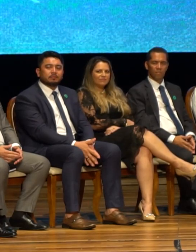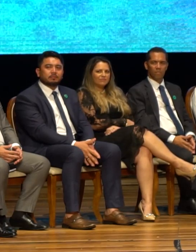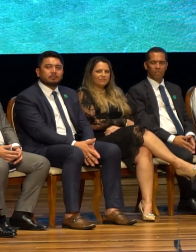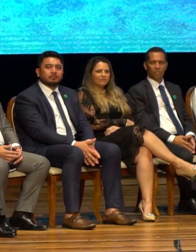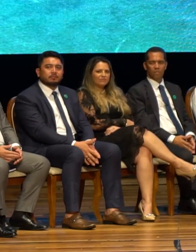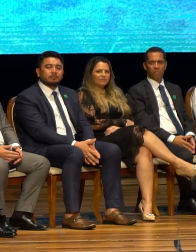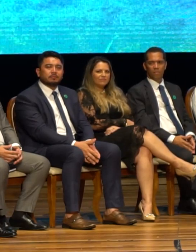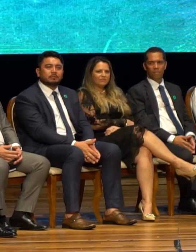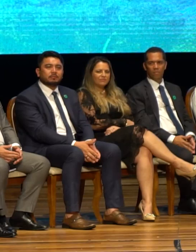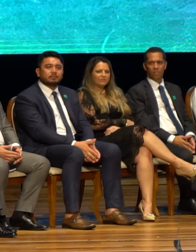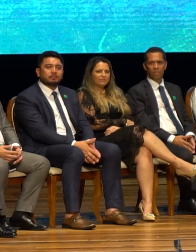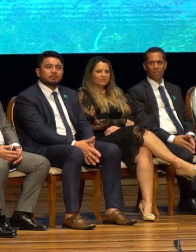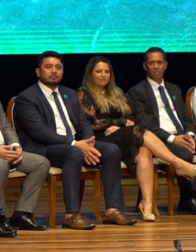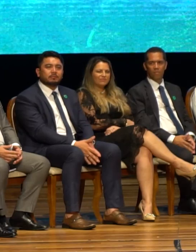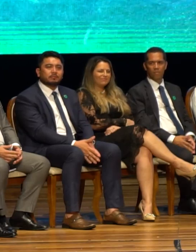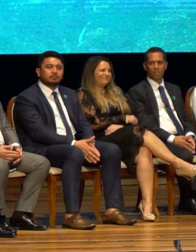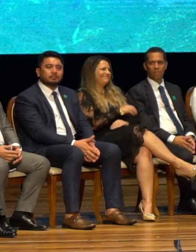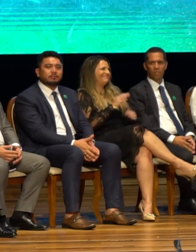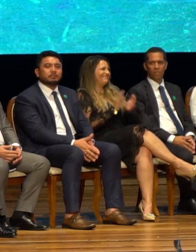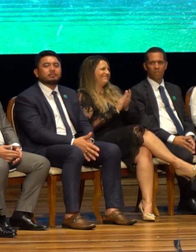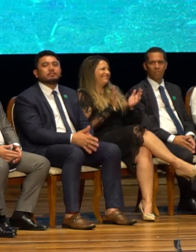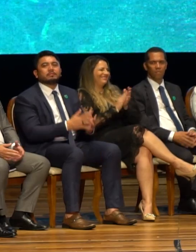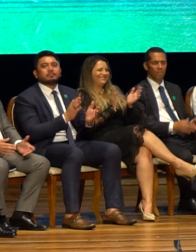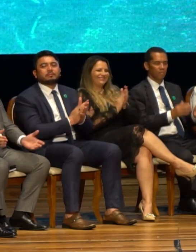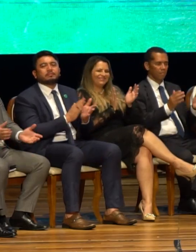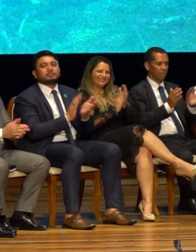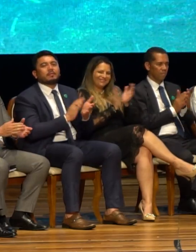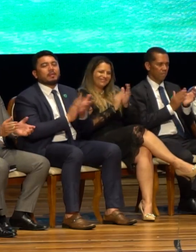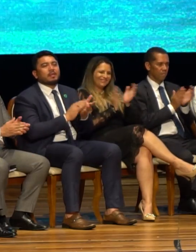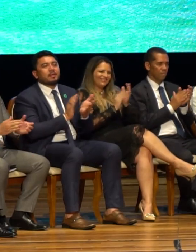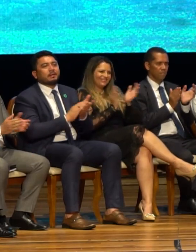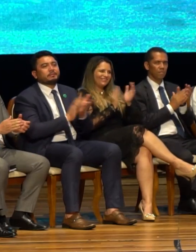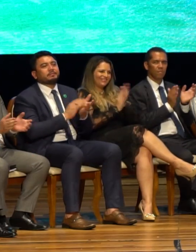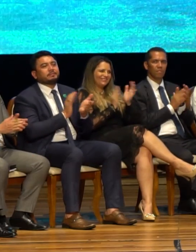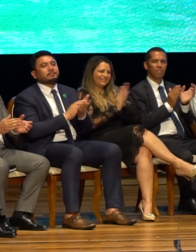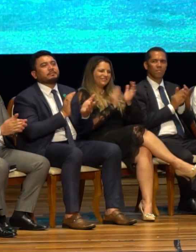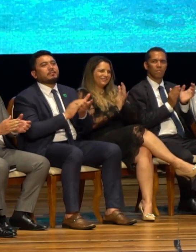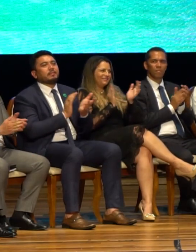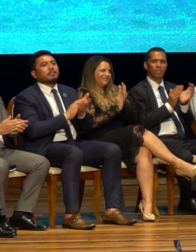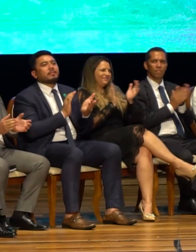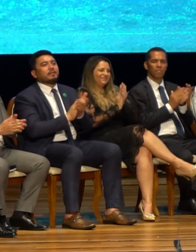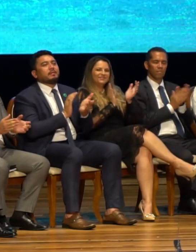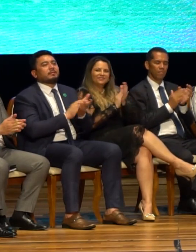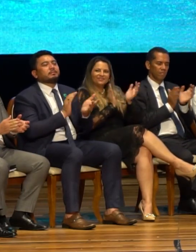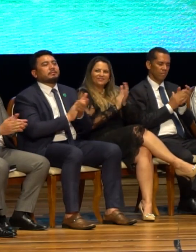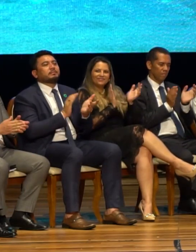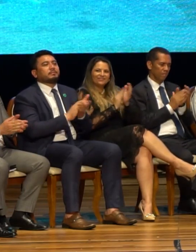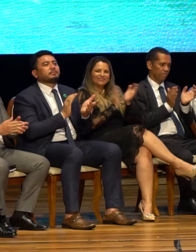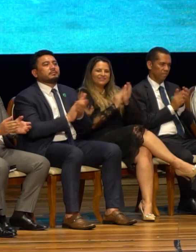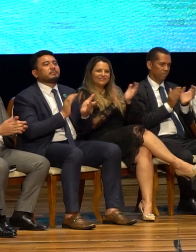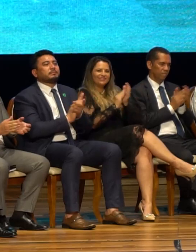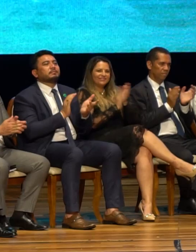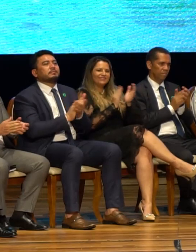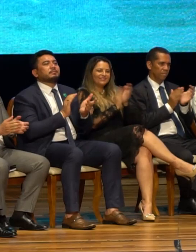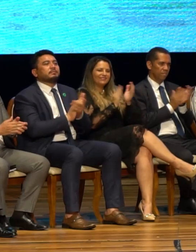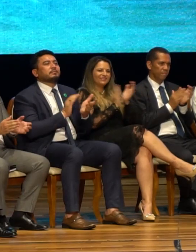Senhor e todos aqueles que confiaram no Senhor em nós. Deus abençoe a todos. Obrigado.